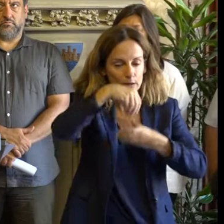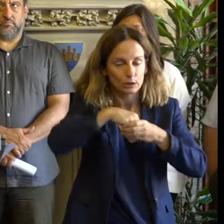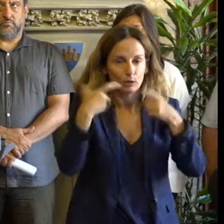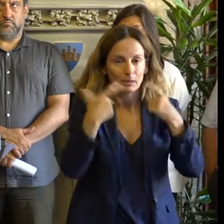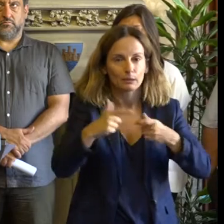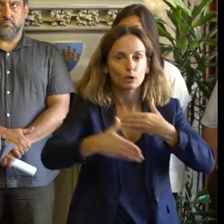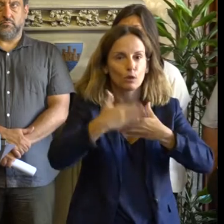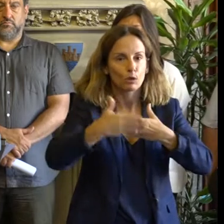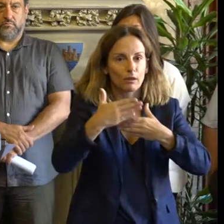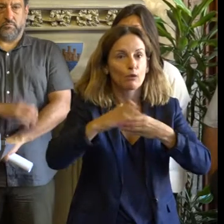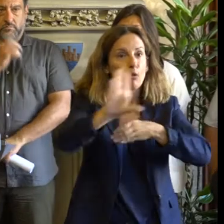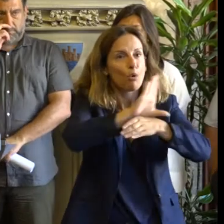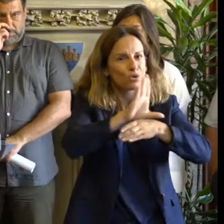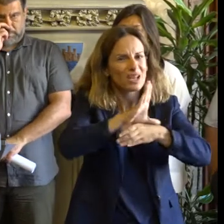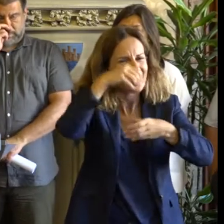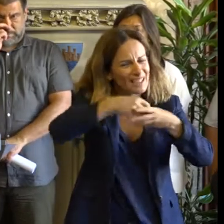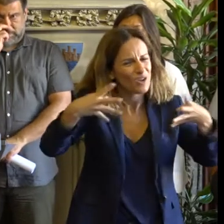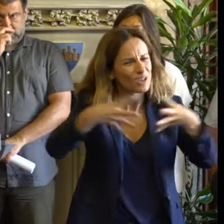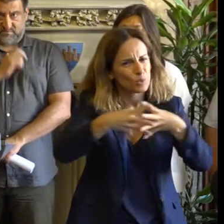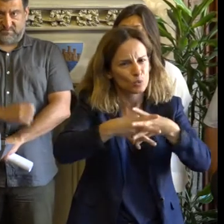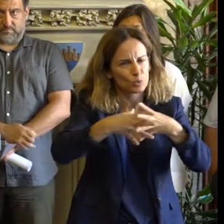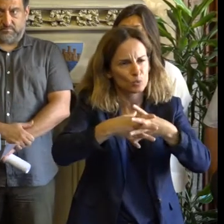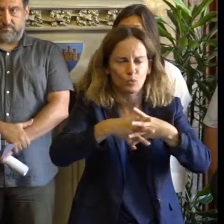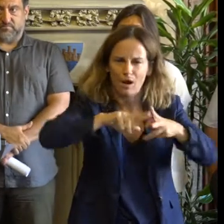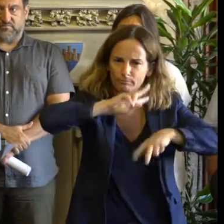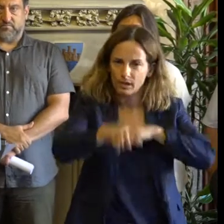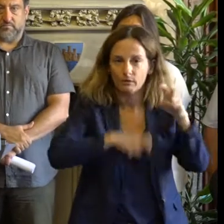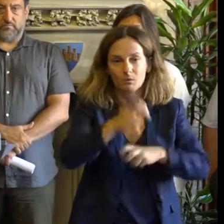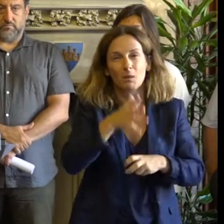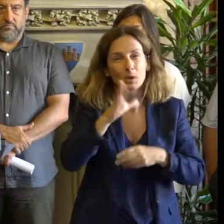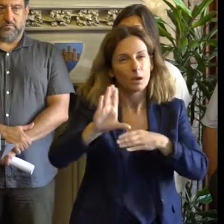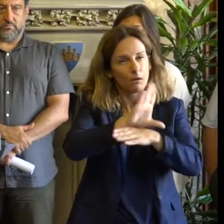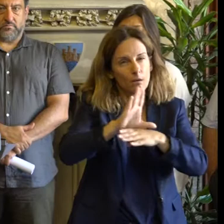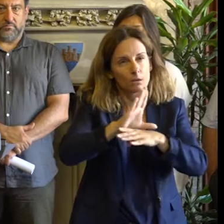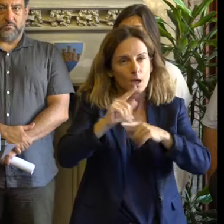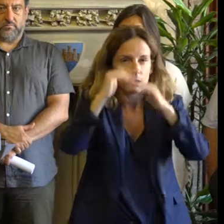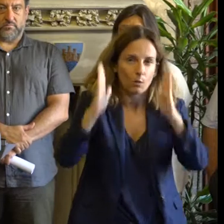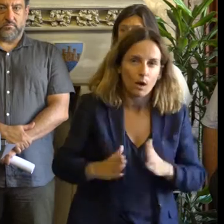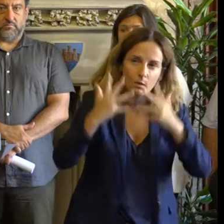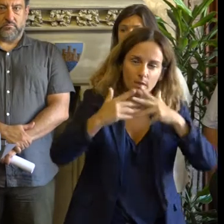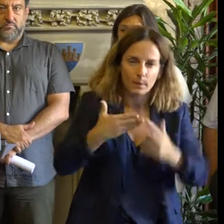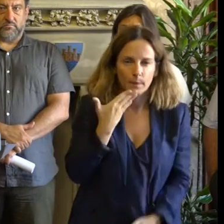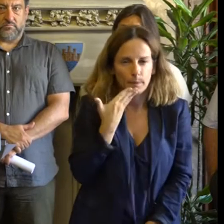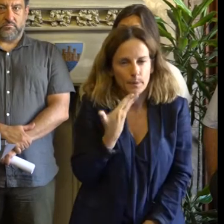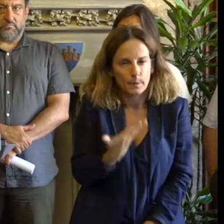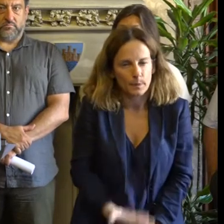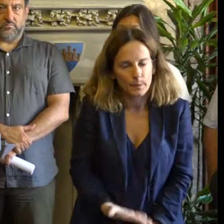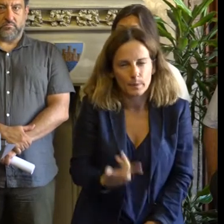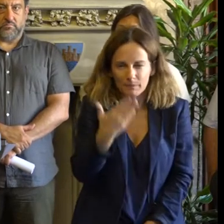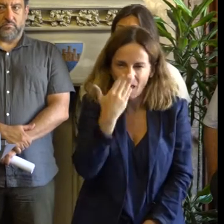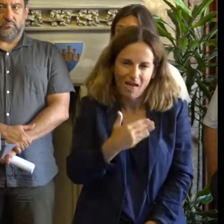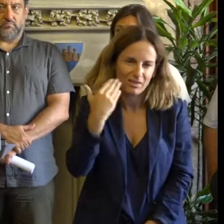Mallorca, no? Que el Consell encara segueix sent aquella administració lenta i enquilosada, no? Precisament per